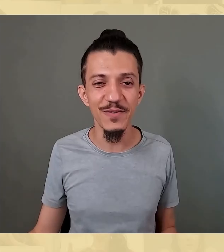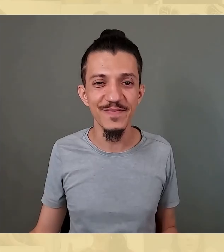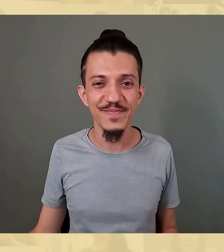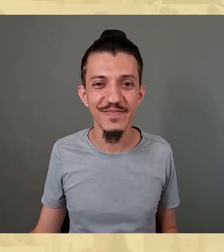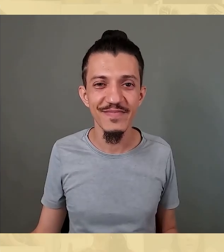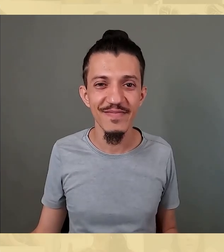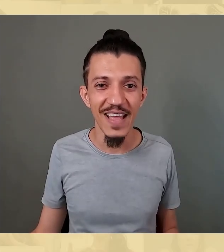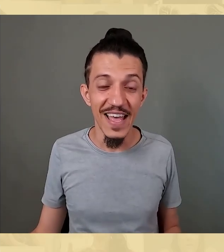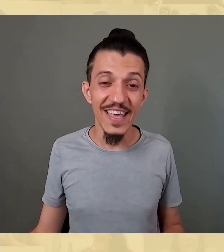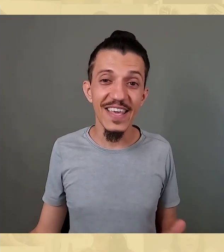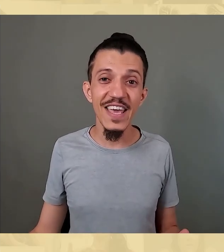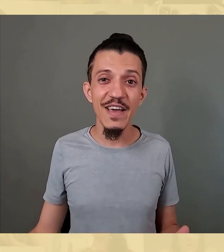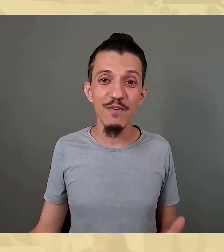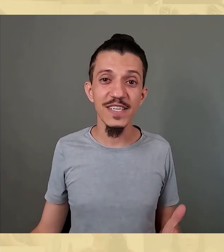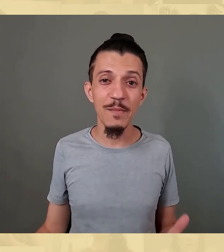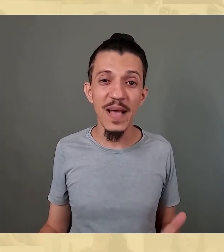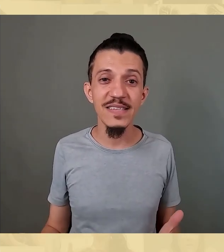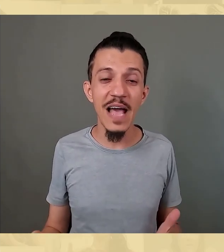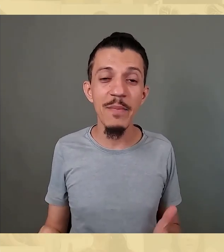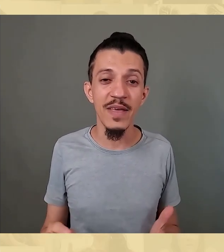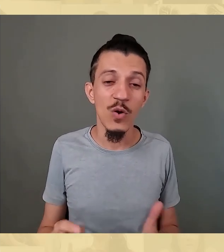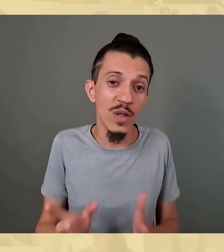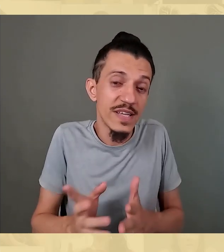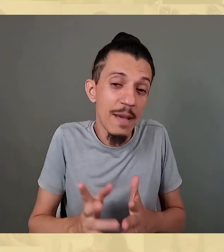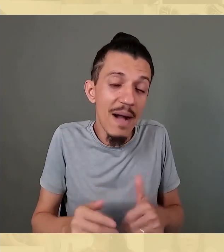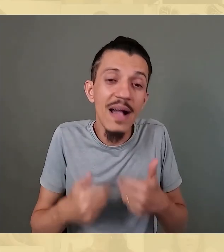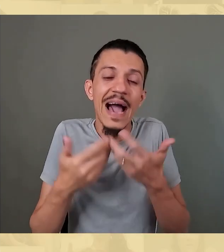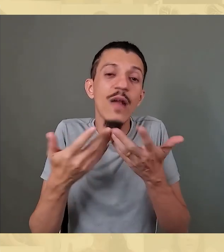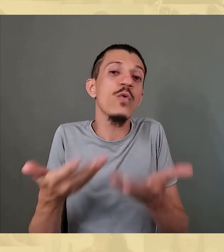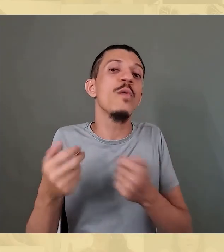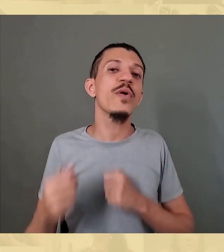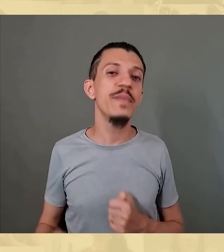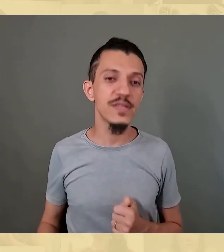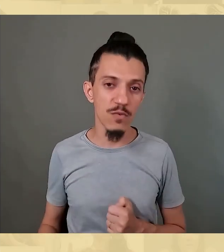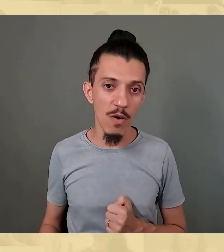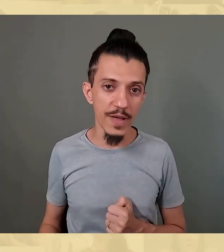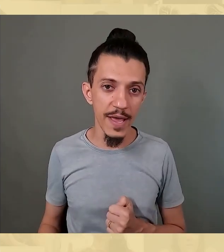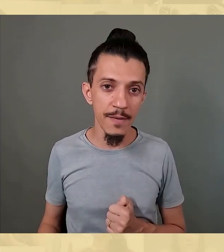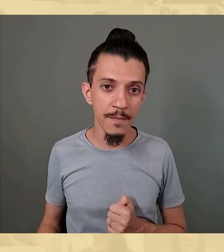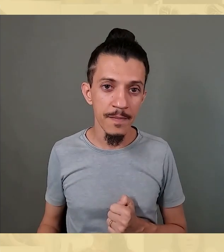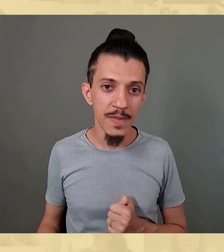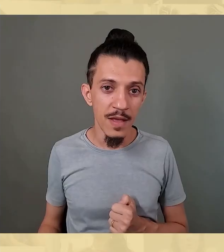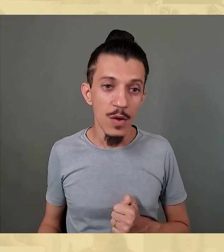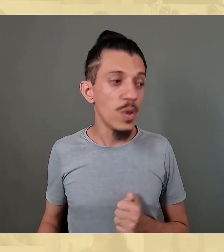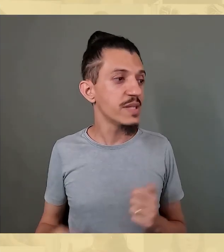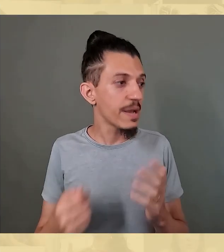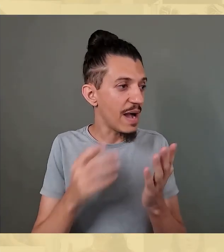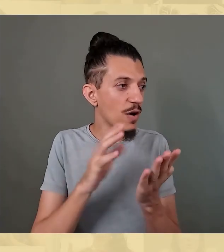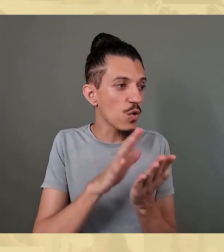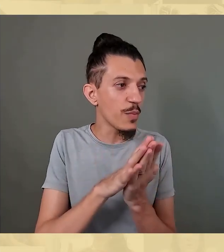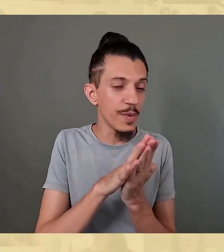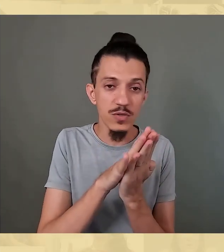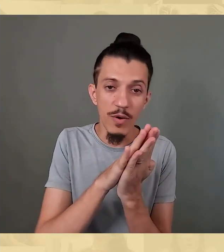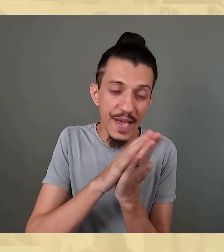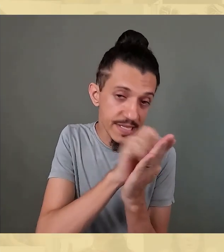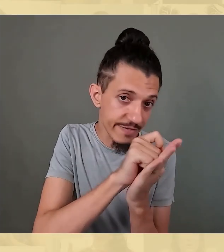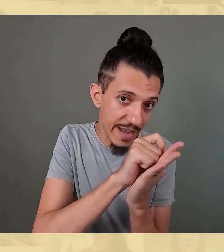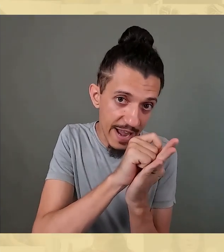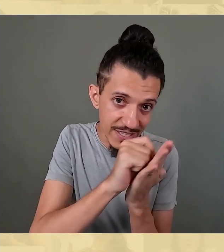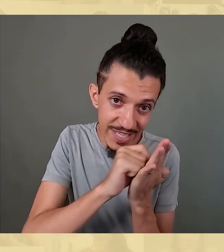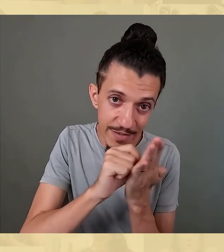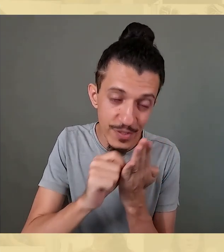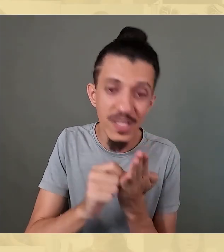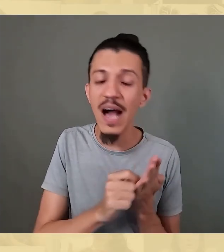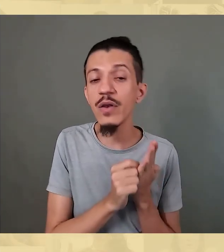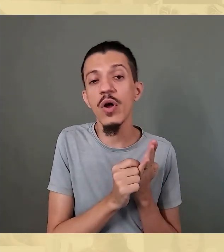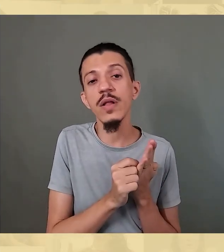Brasil. E aqui você já percebe quando você quer marcar um compromisso com alguém. Quando você quer marcar um compromisso com alguém, você vai lá na